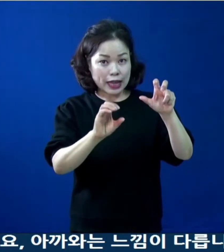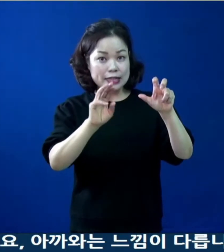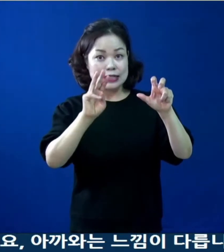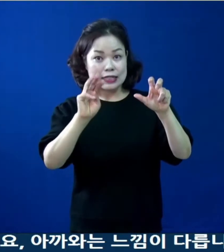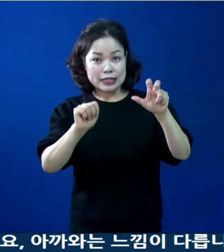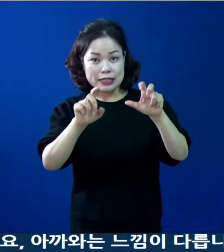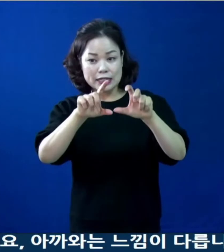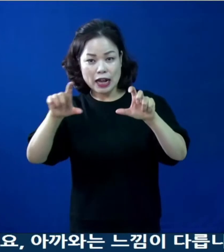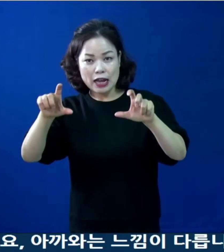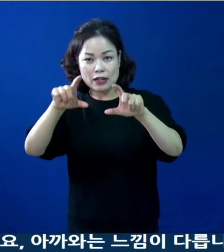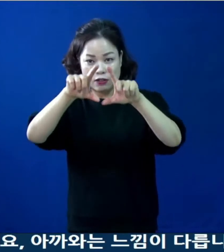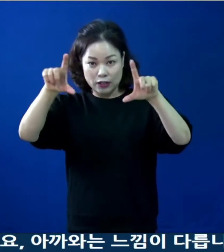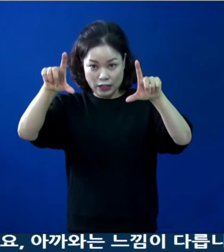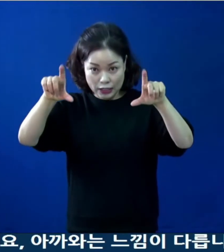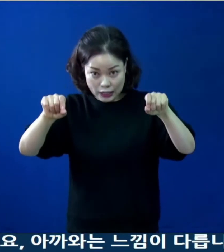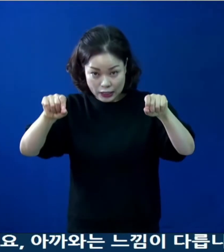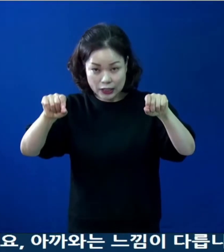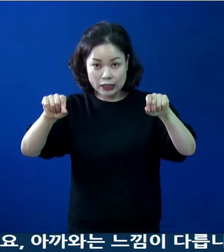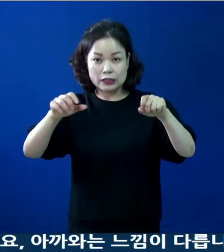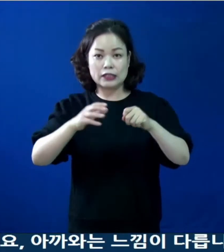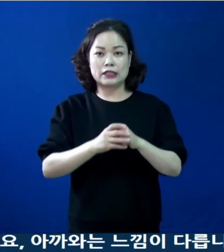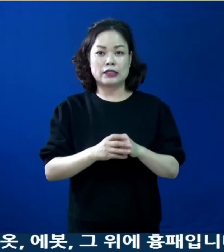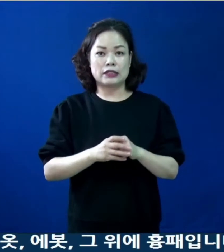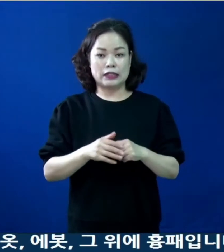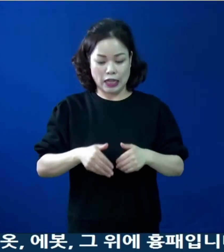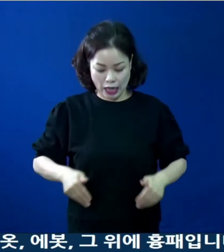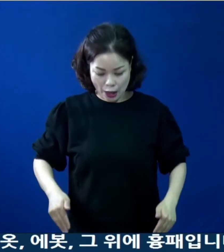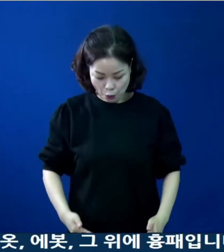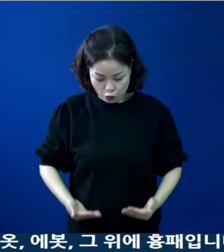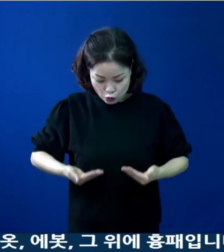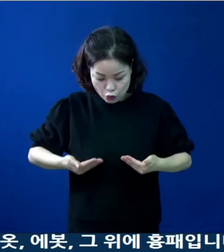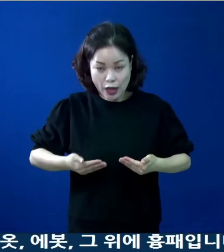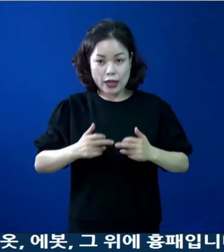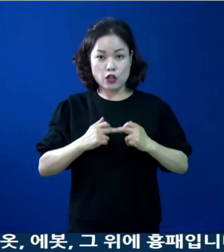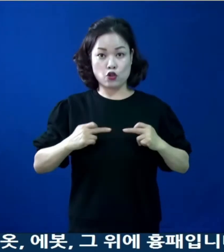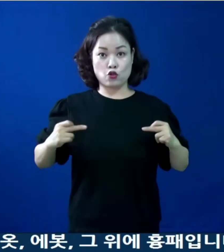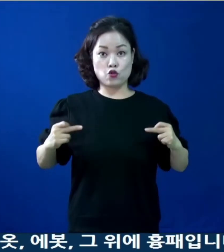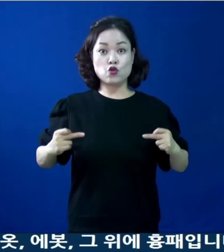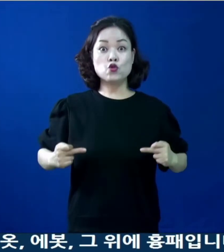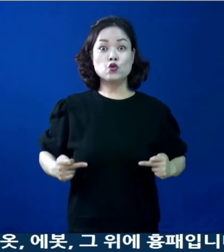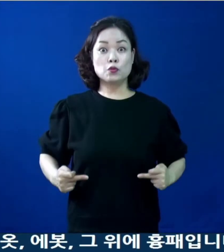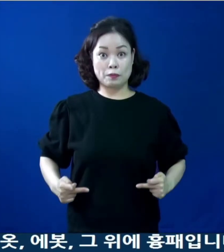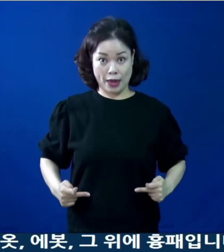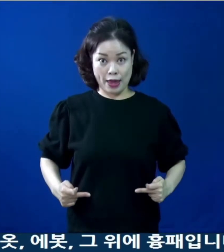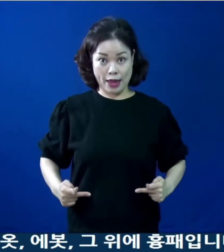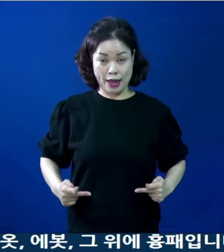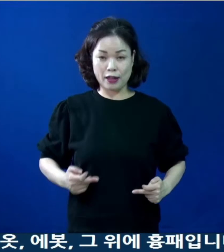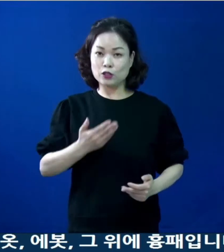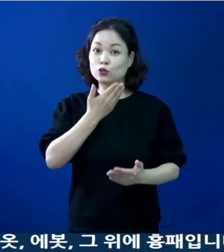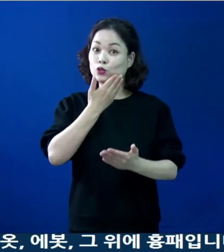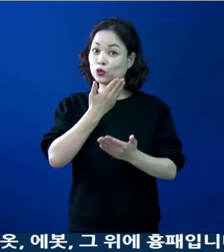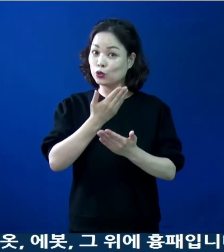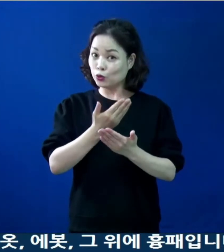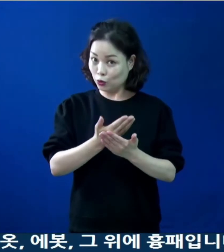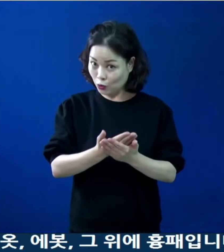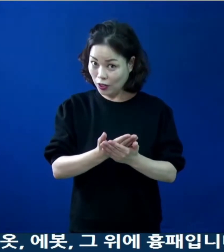정사각형, 그게 흉패인데 에봇 위에 붙어 있습니다. 이 흉패의 중요한